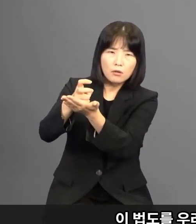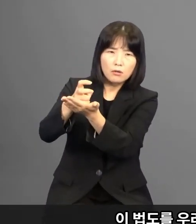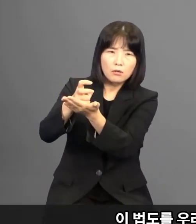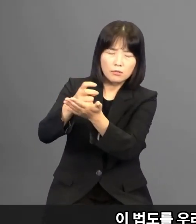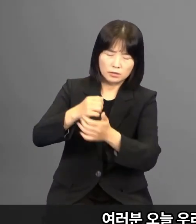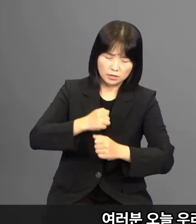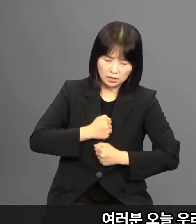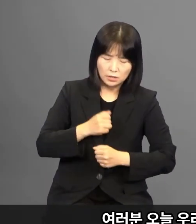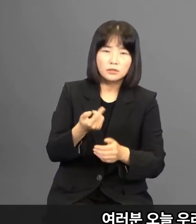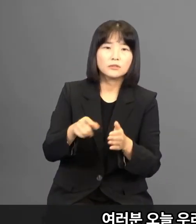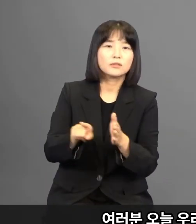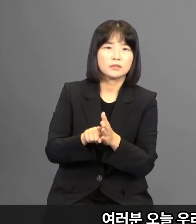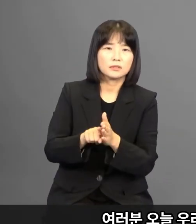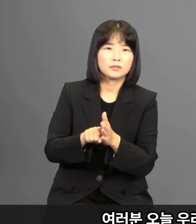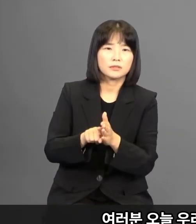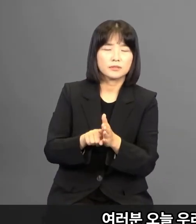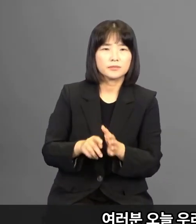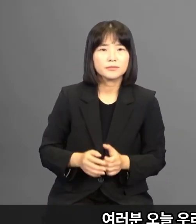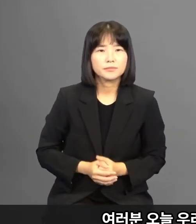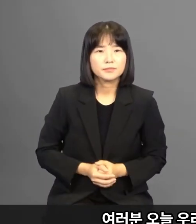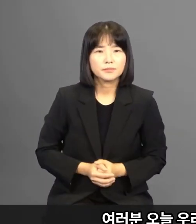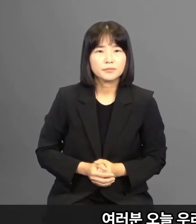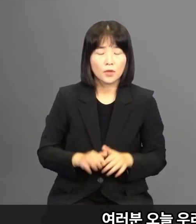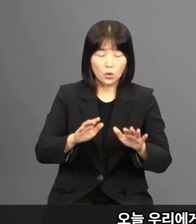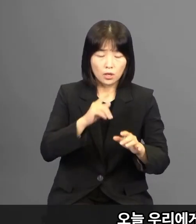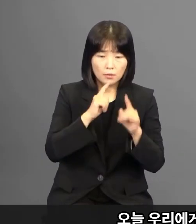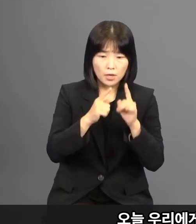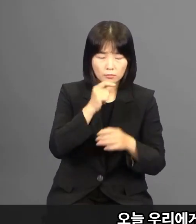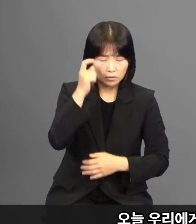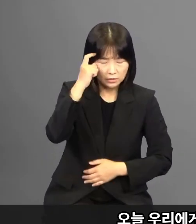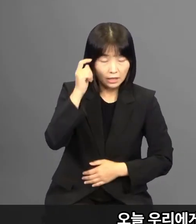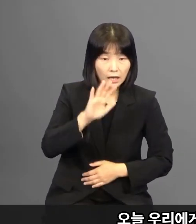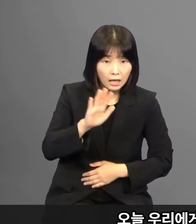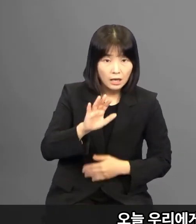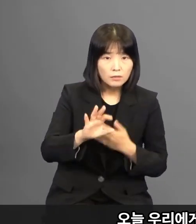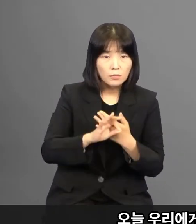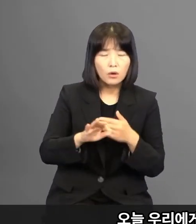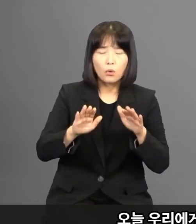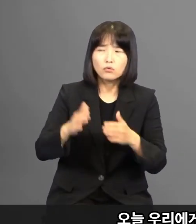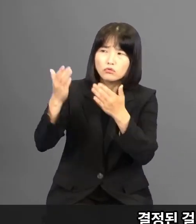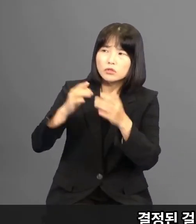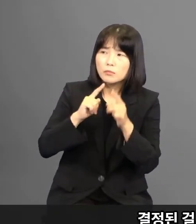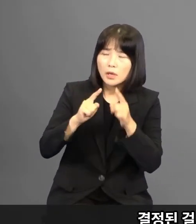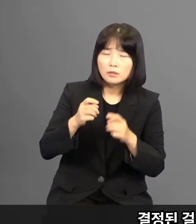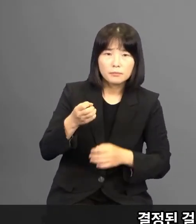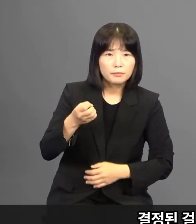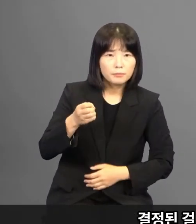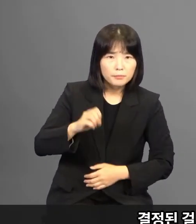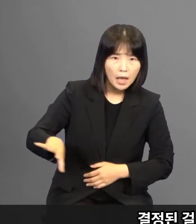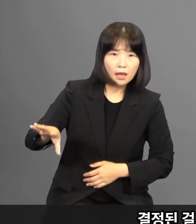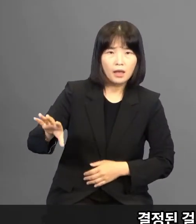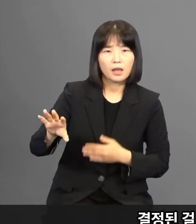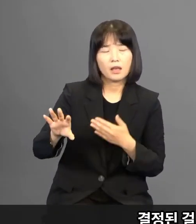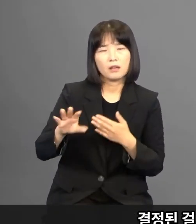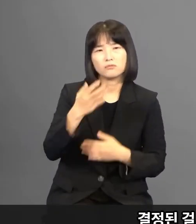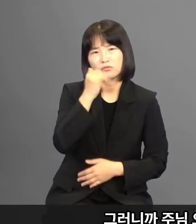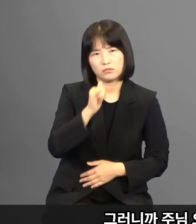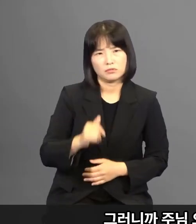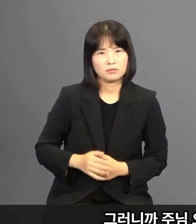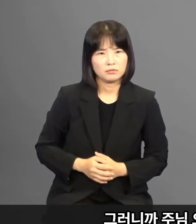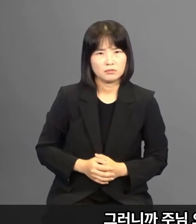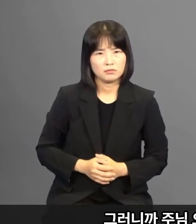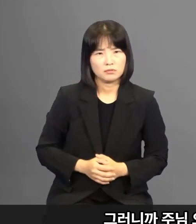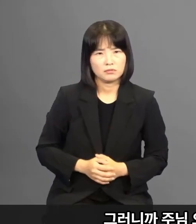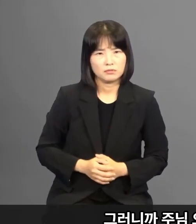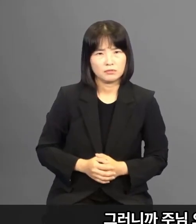것. 여러분, 오늘 우리가 막상 묵상을 하지 않으면 오늘 우리에게 주신 말씀을 놓치게 되면 결정적인 걸 놓칠 수가 있는 거예요.